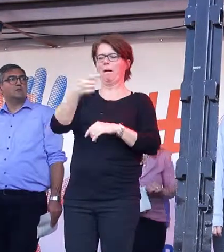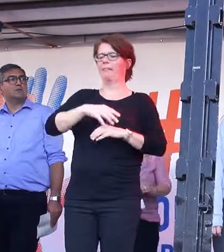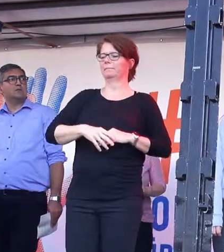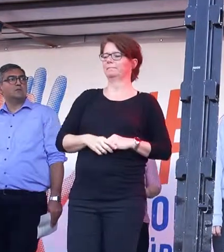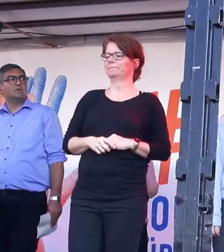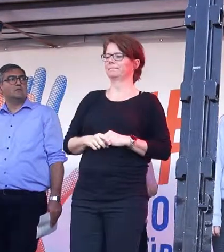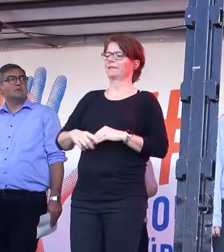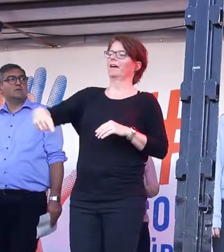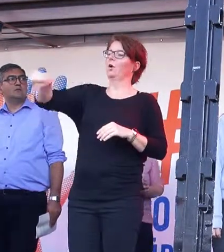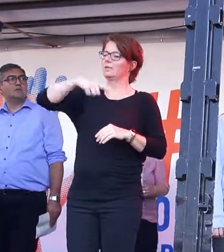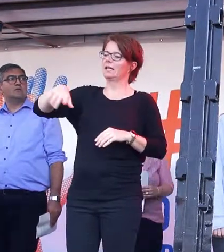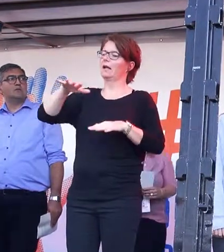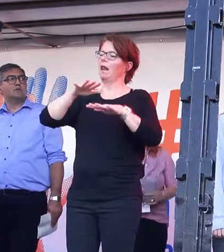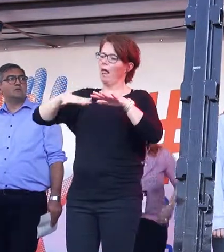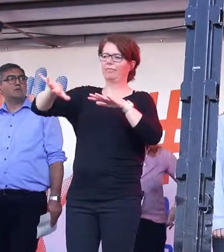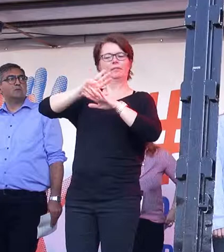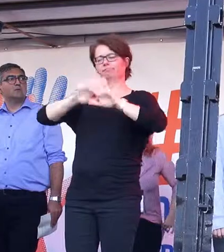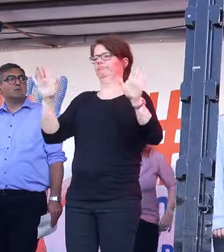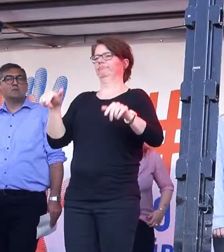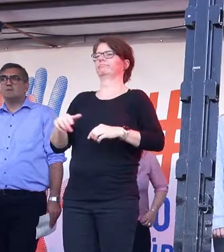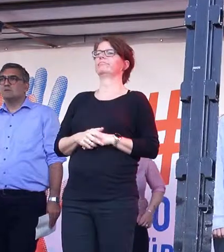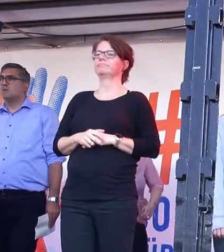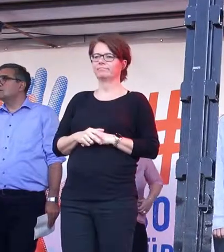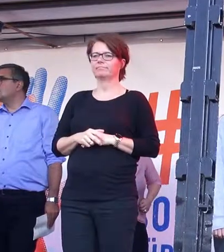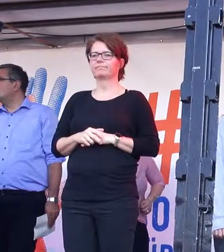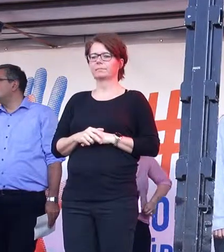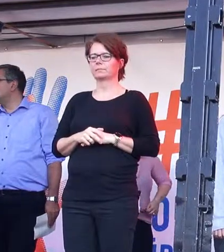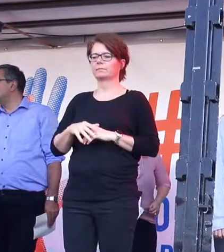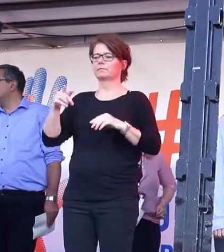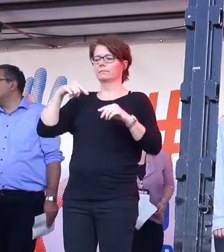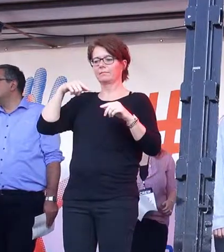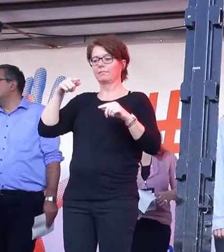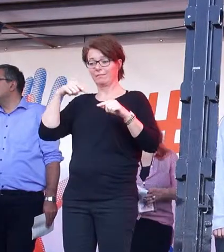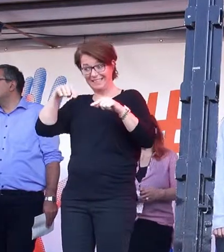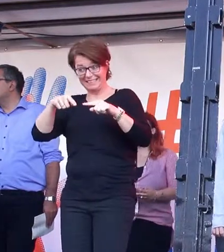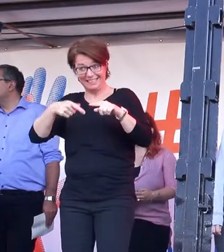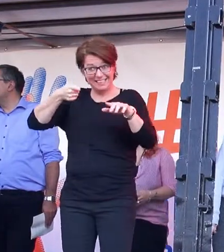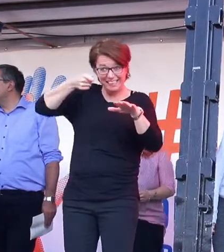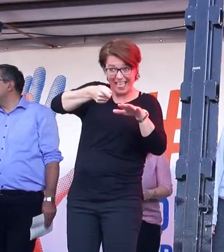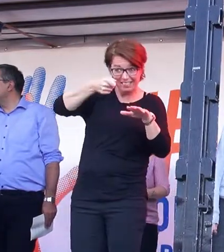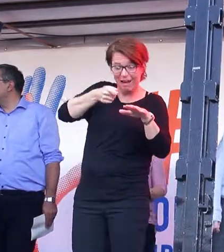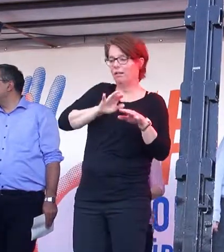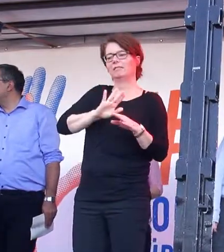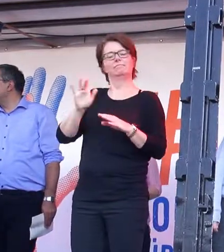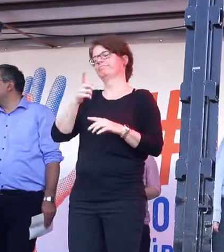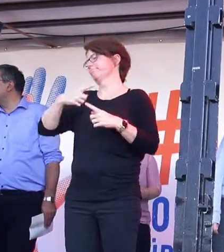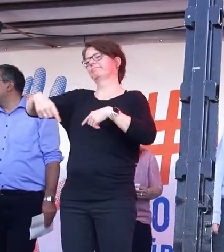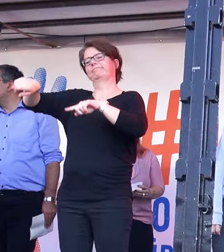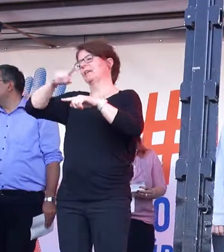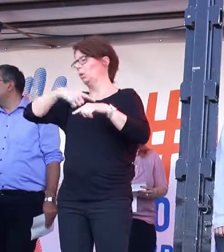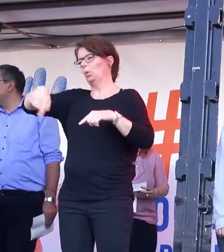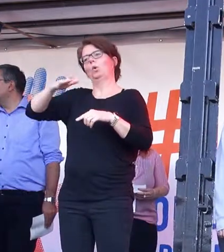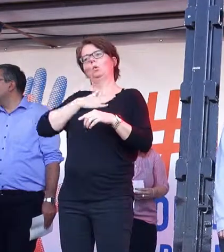ist unser Land! Nochmal, ist das Land der Täter? Nein,